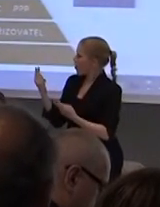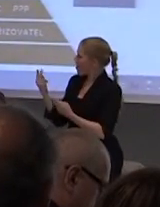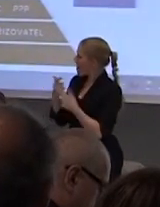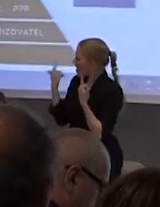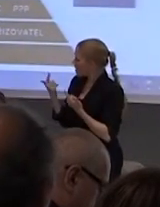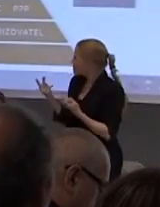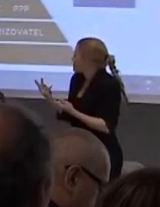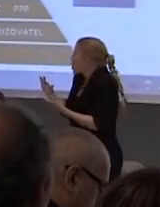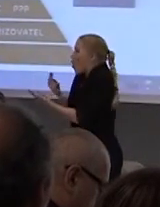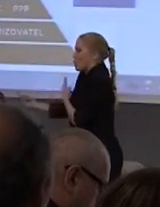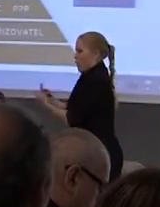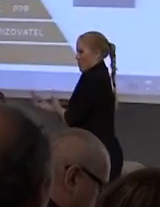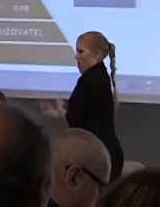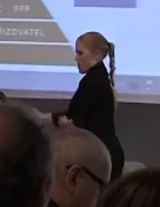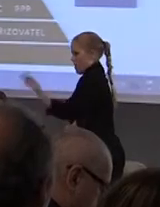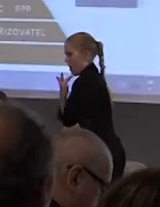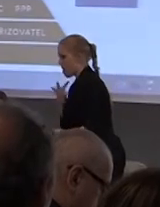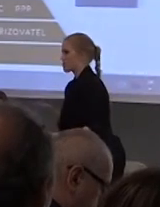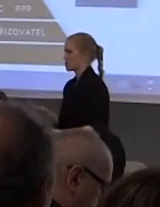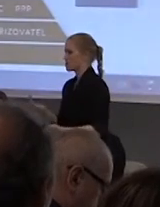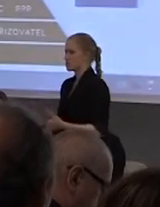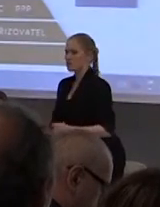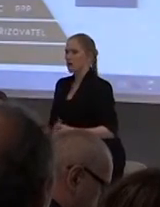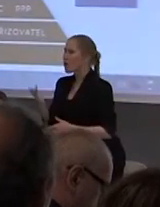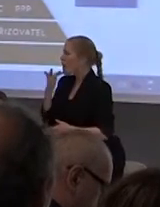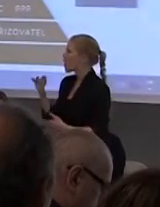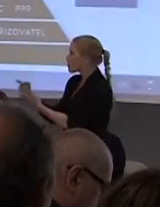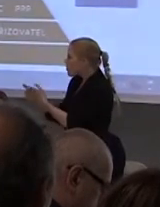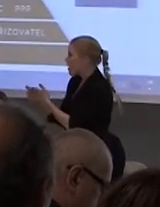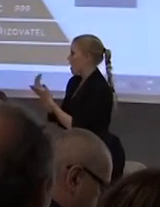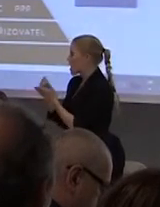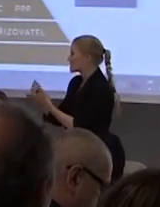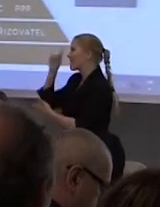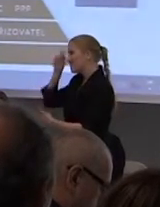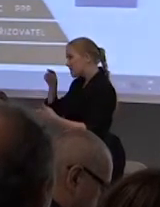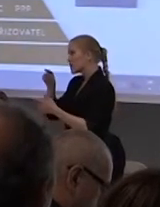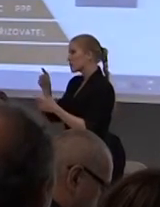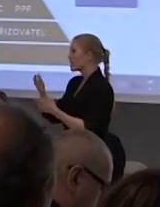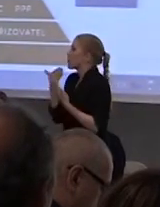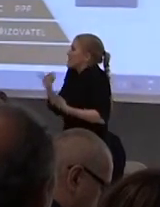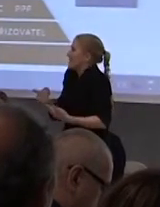by měly pomoci asistentům v konkrétních situacích, dát jim inspiraci,